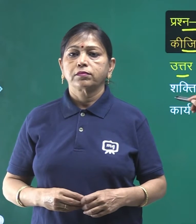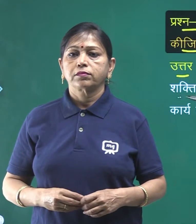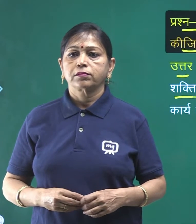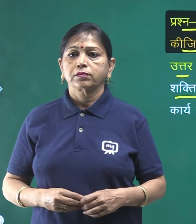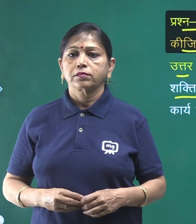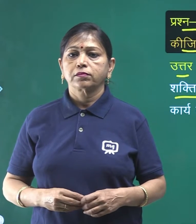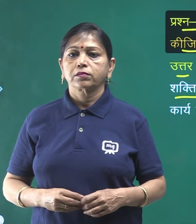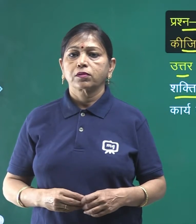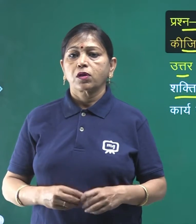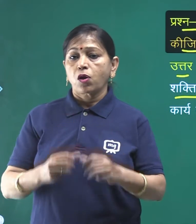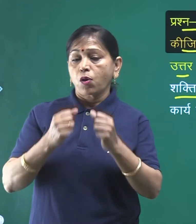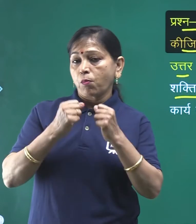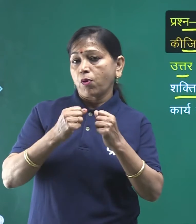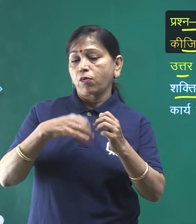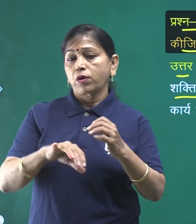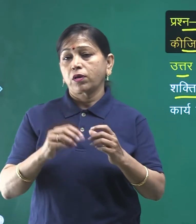शक्ति है जो